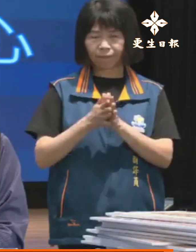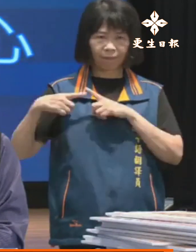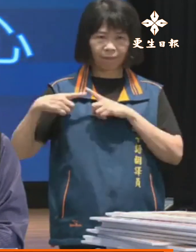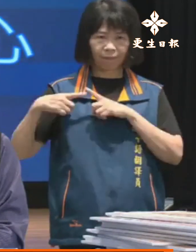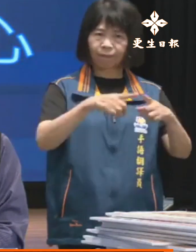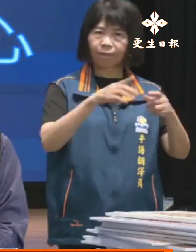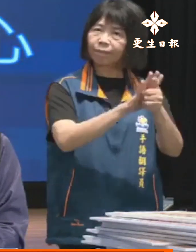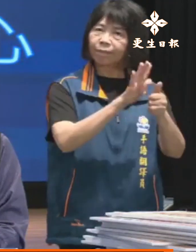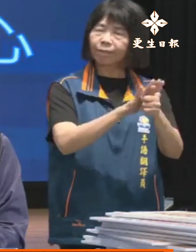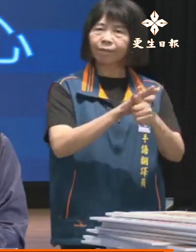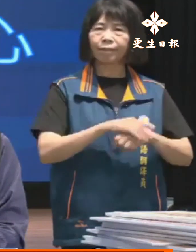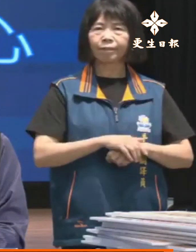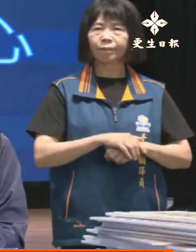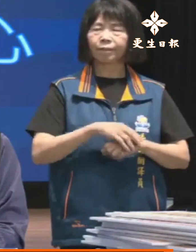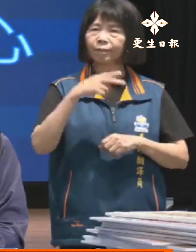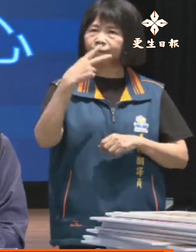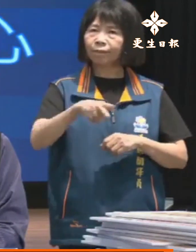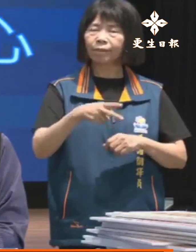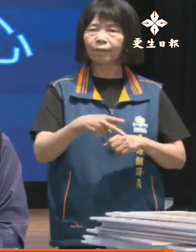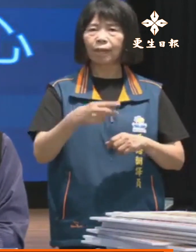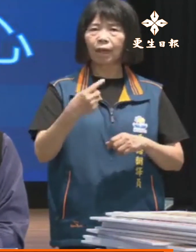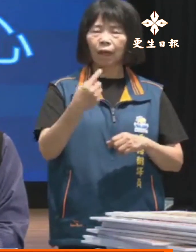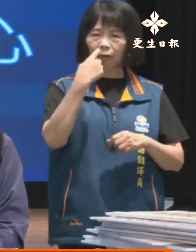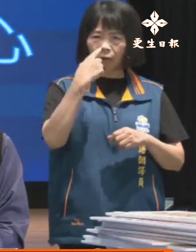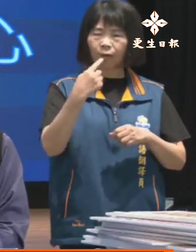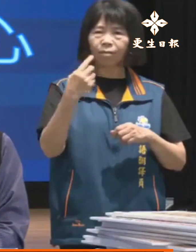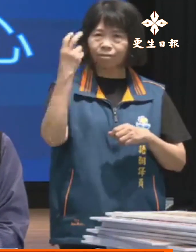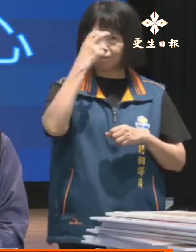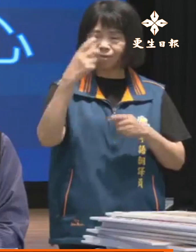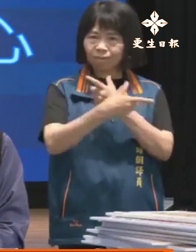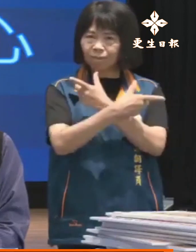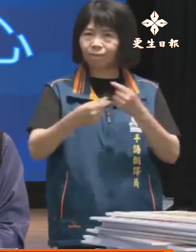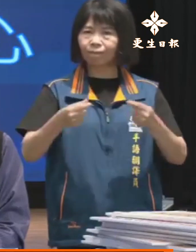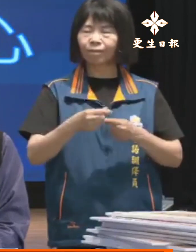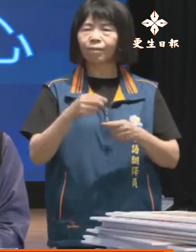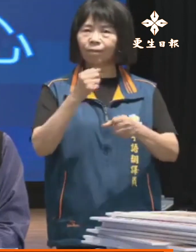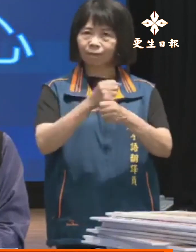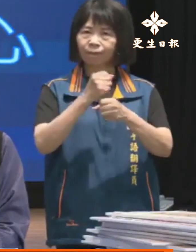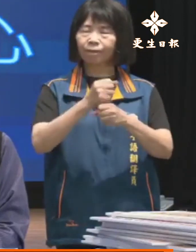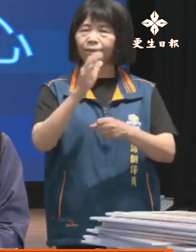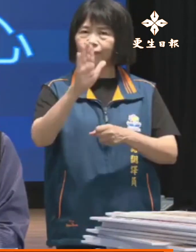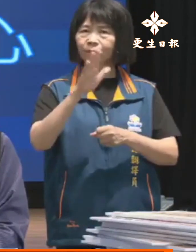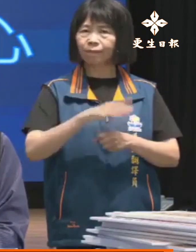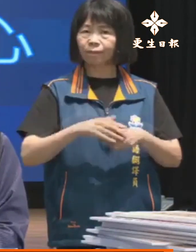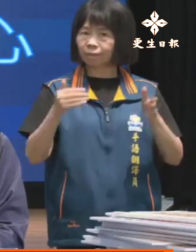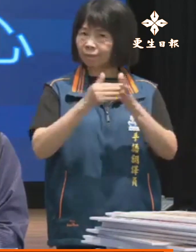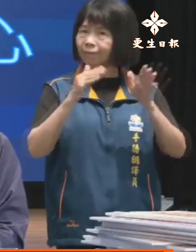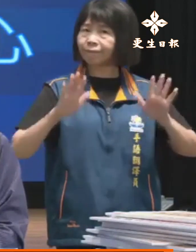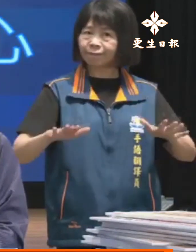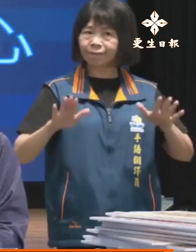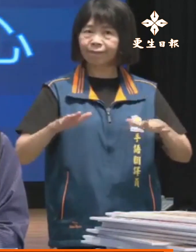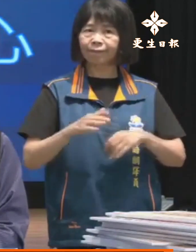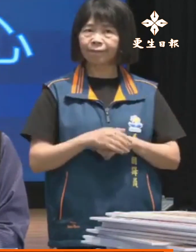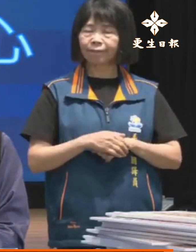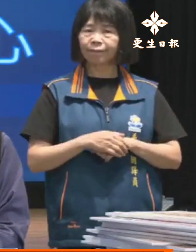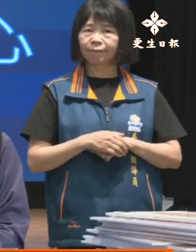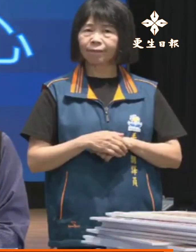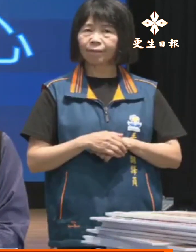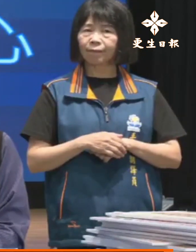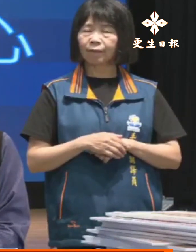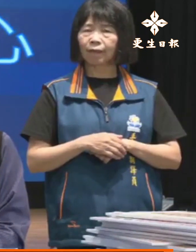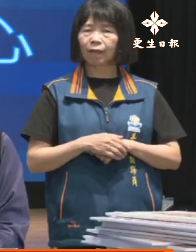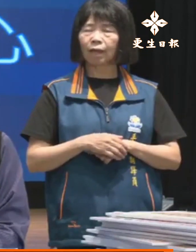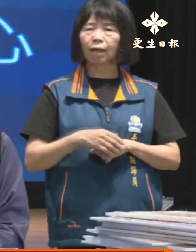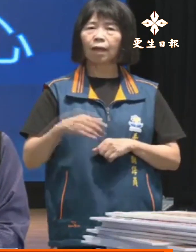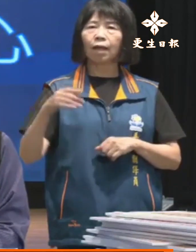个工作。那到目前为止那在我们的看守所的部分那他们的工作人